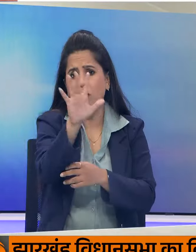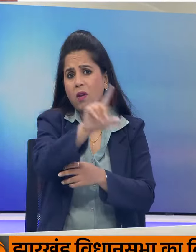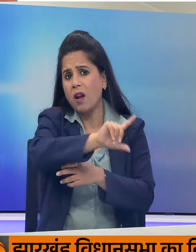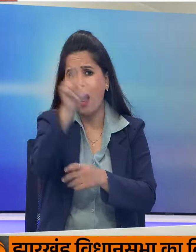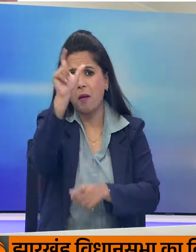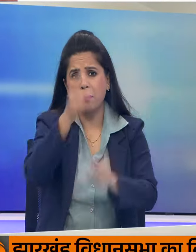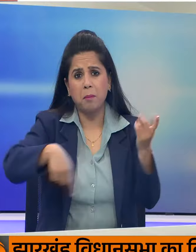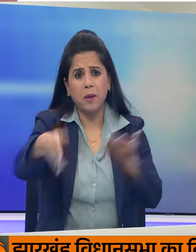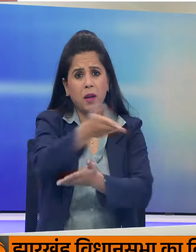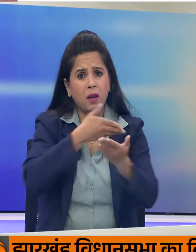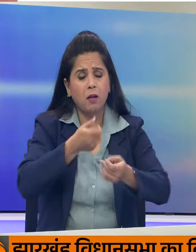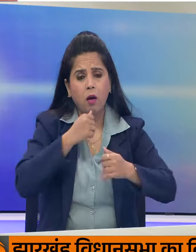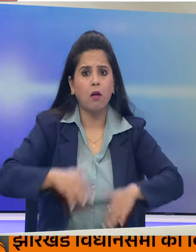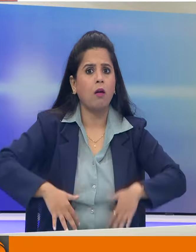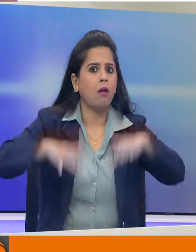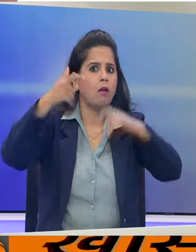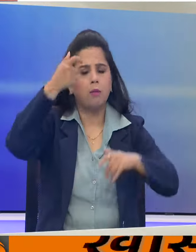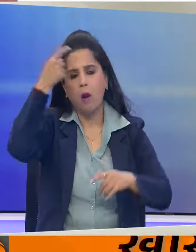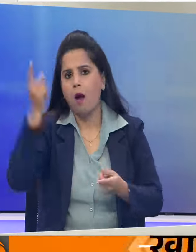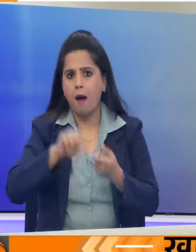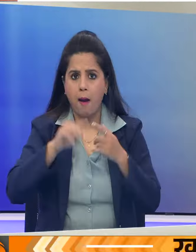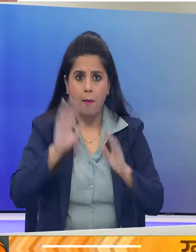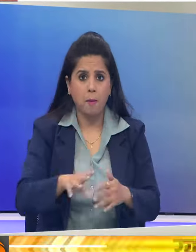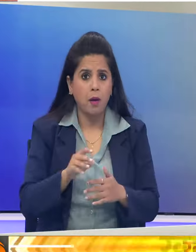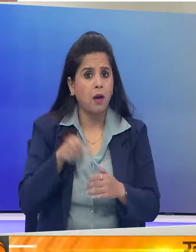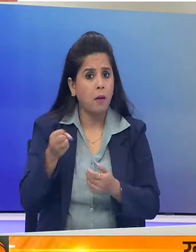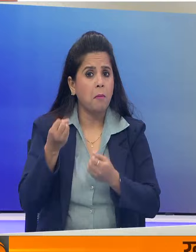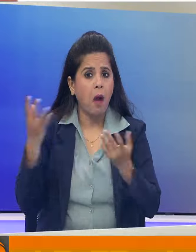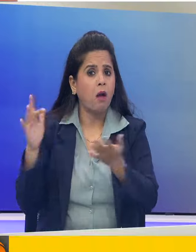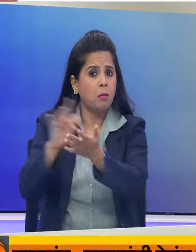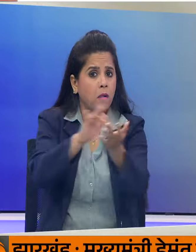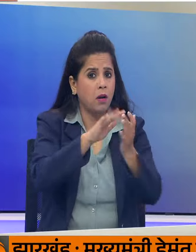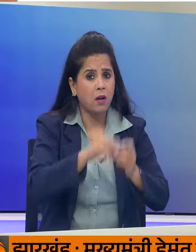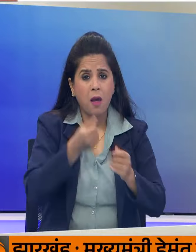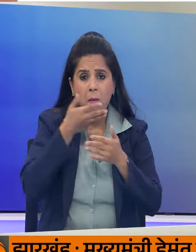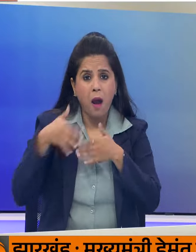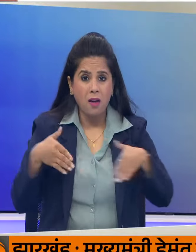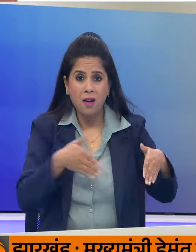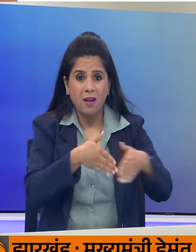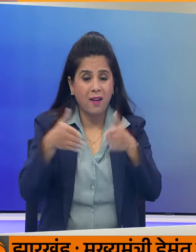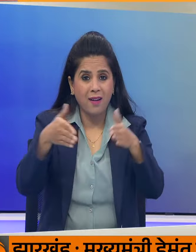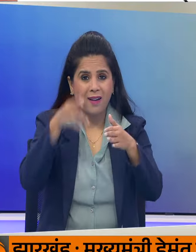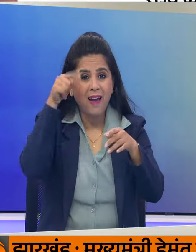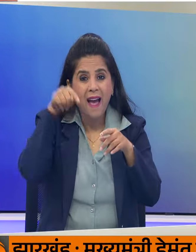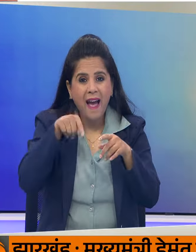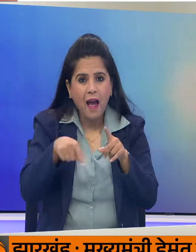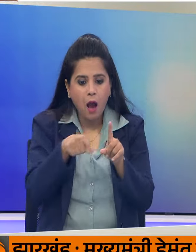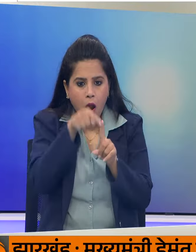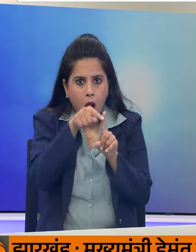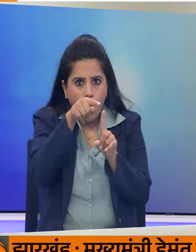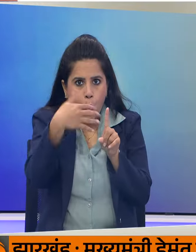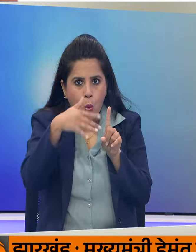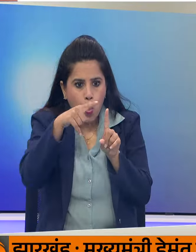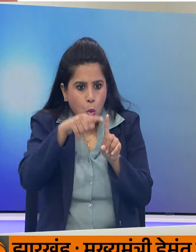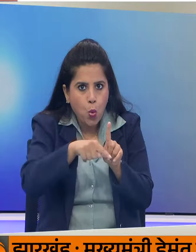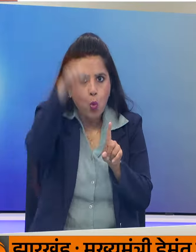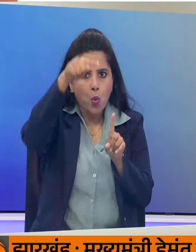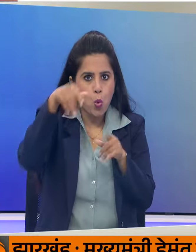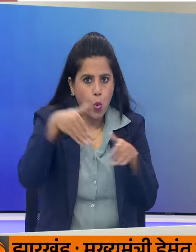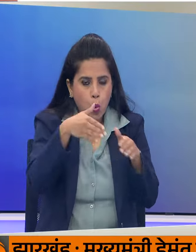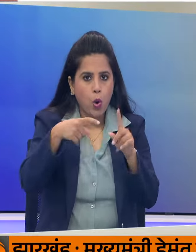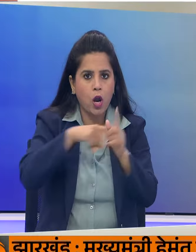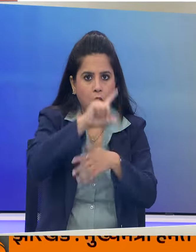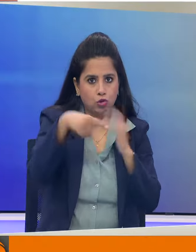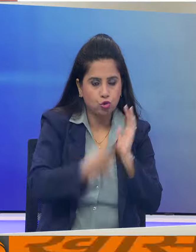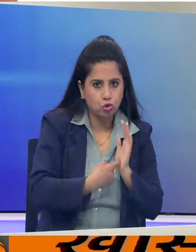लोग बाढ़ की चपेट में हैं। राज्य के कई स्थानों पर प्रमुख नदियां खतरे के निशान से ऊपर बह रही हैं। कछार,